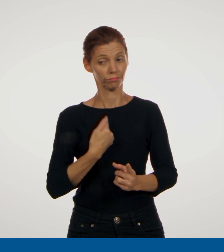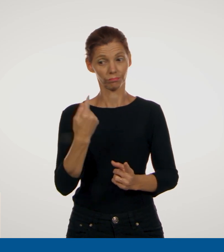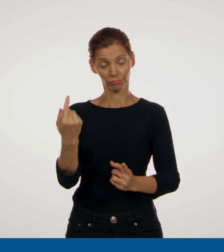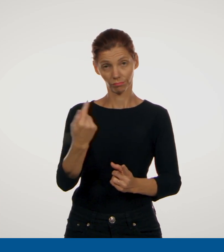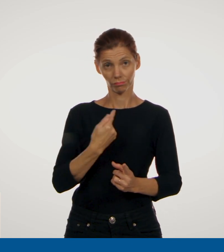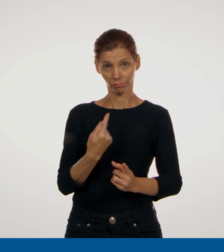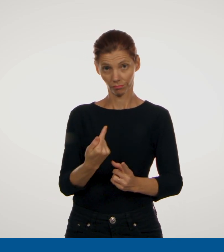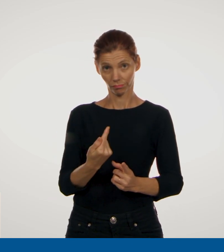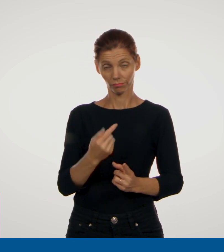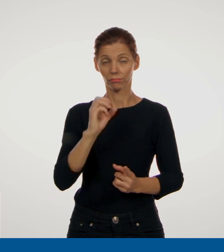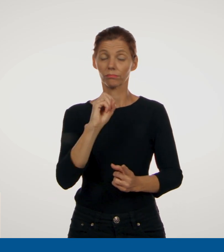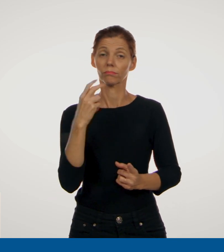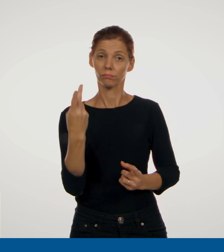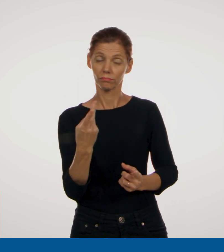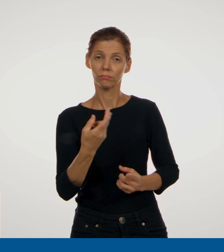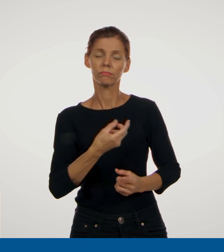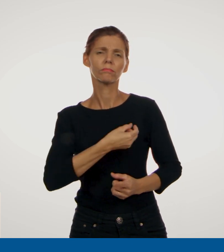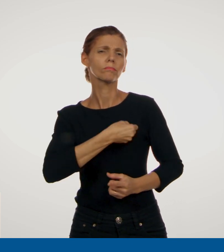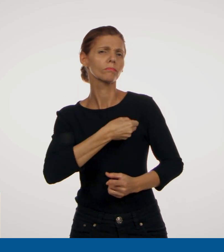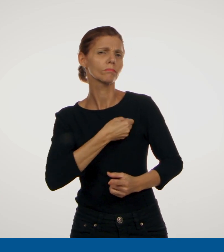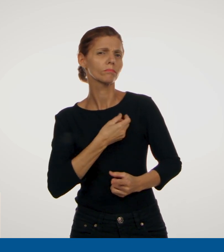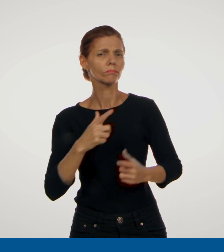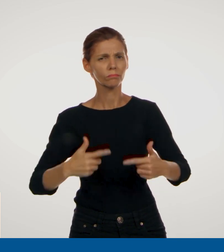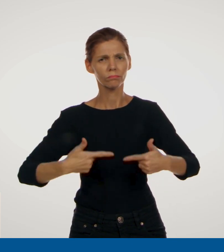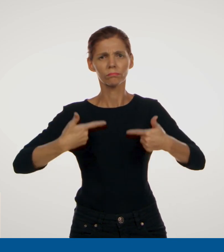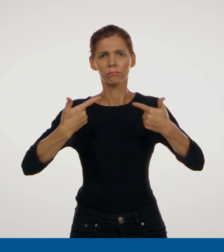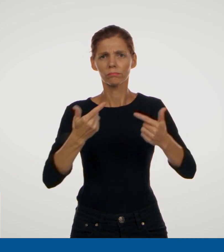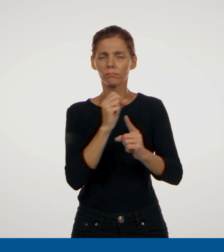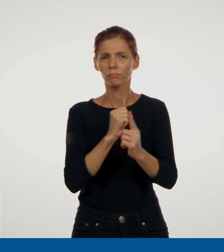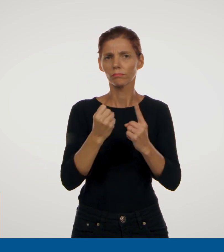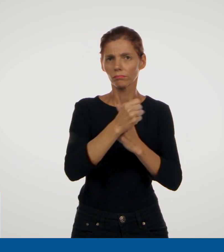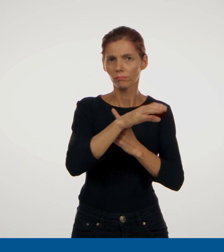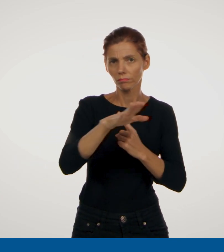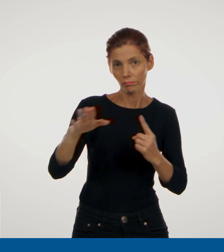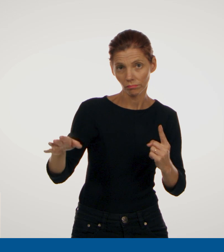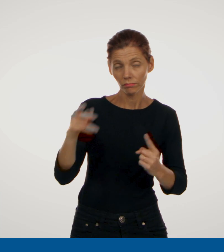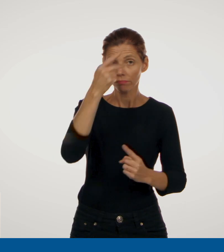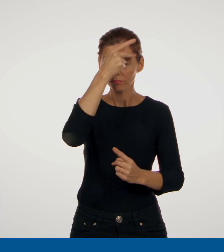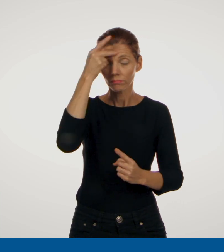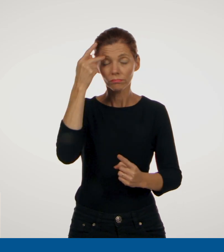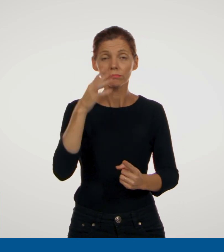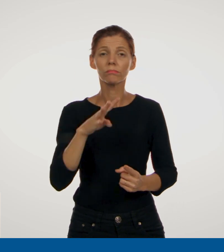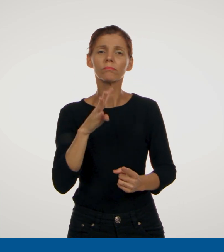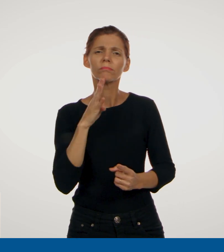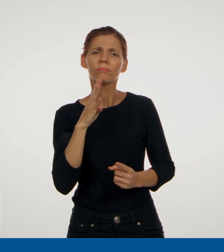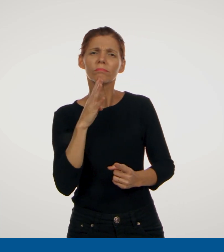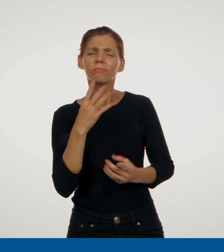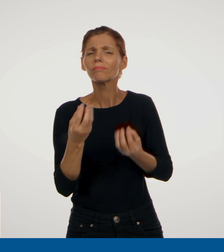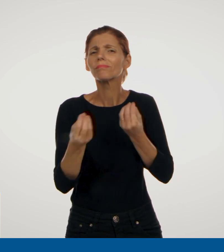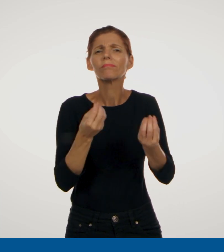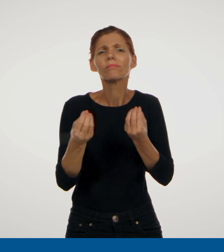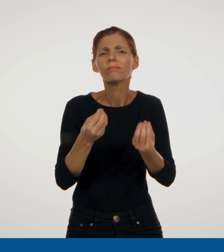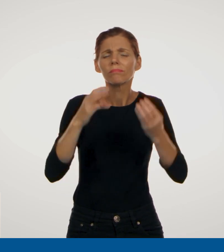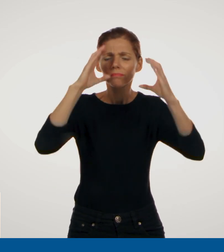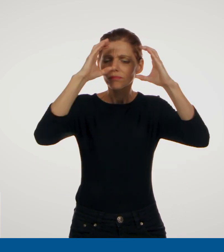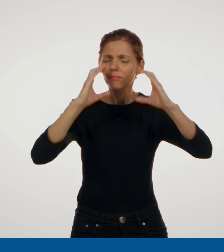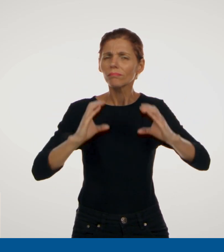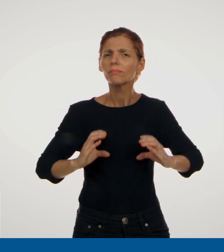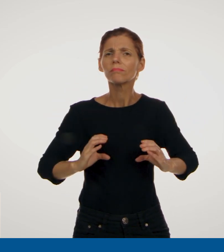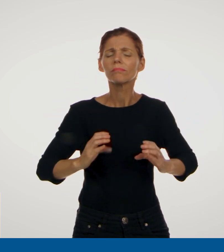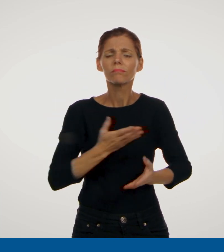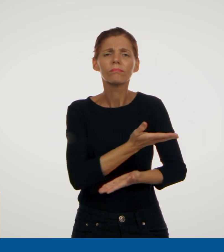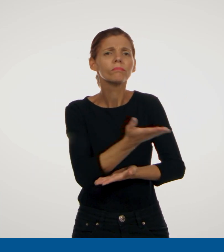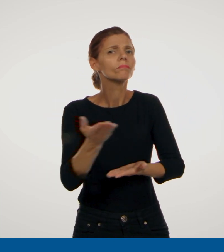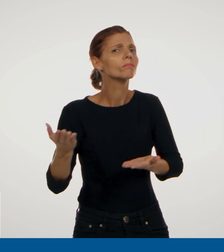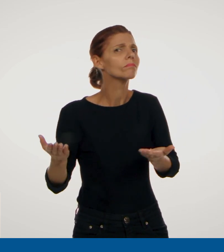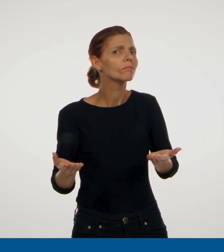sobreviver no meio, os indivíduos precisam conhecer uma série de características deste meio e a maneira como devem se comportar